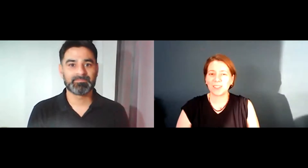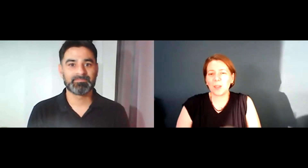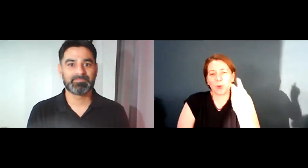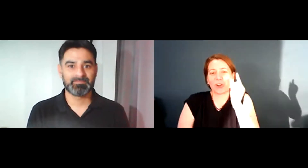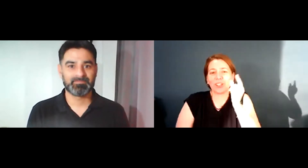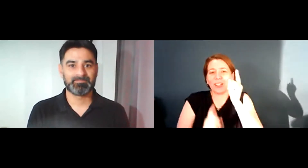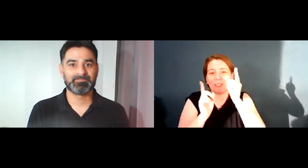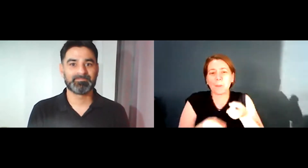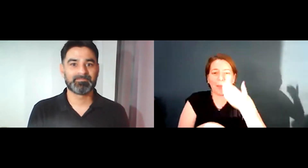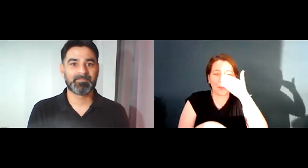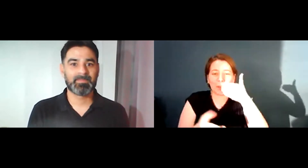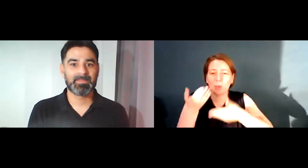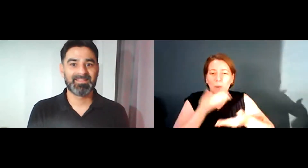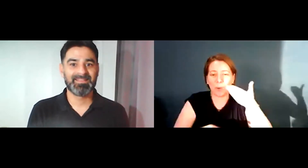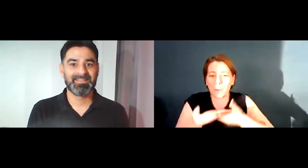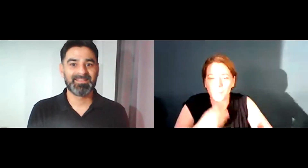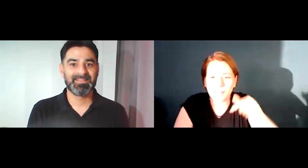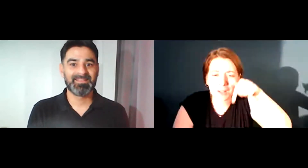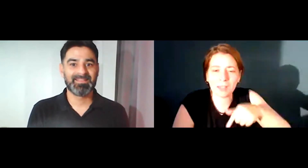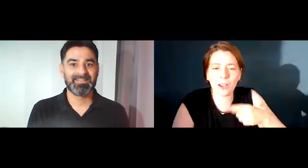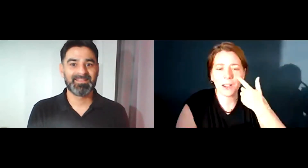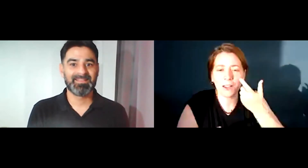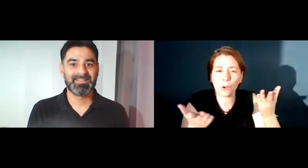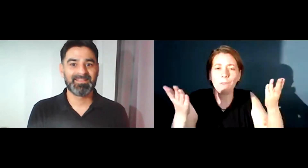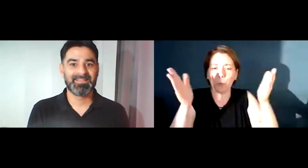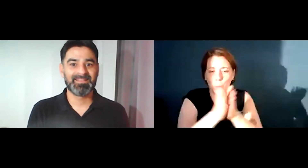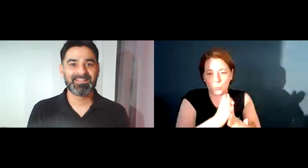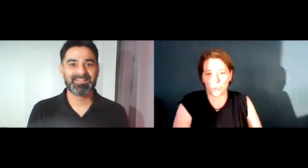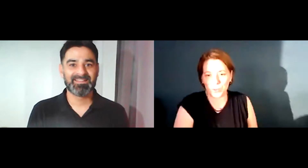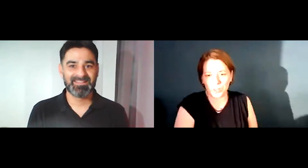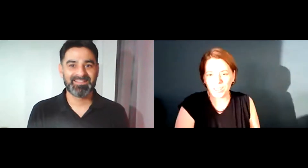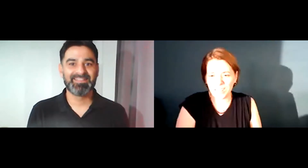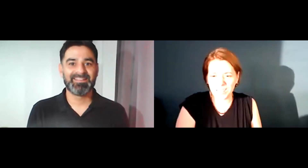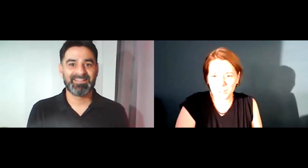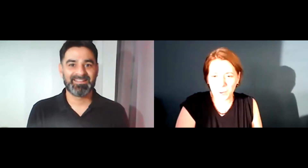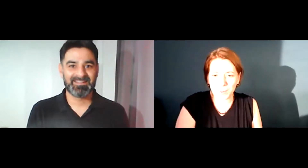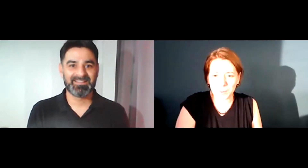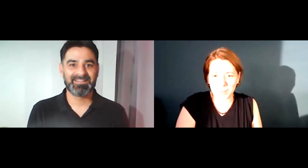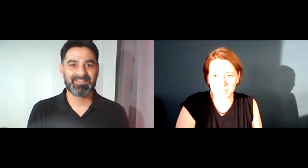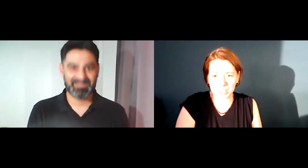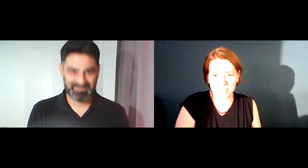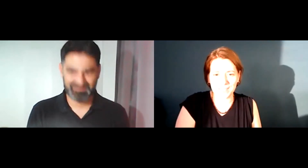muy cortito también, después se lo vamos a compartir y ahora lo vemos juntos, ¿sí? Comparto pantalla.